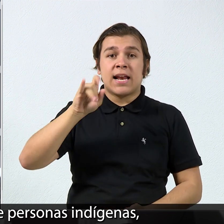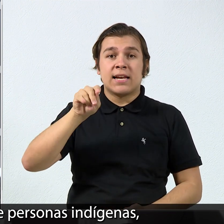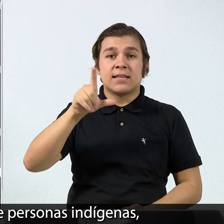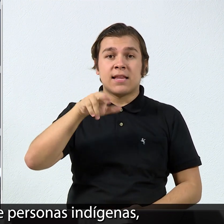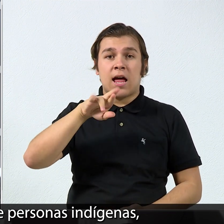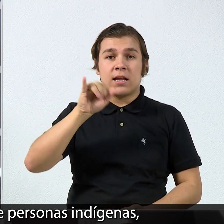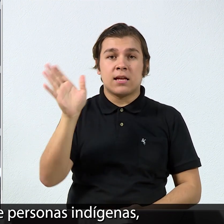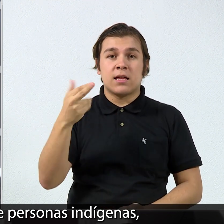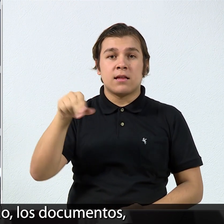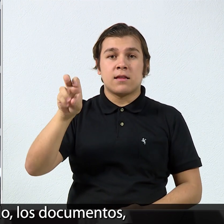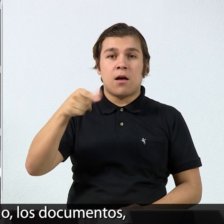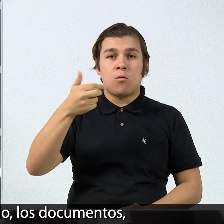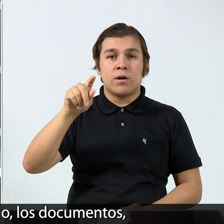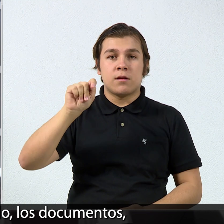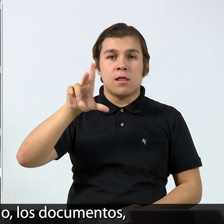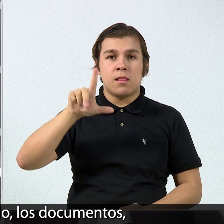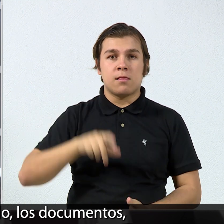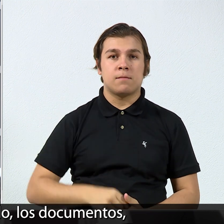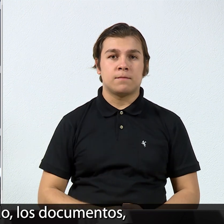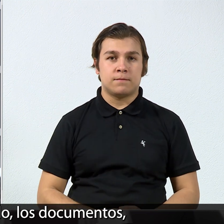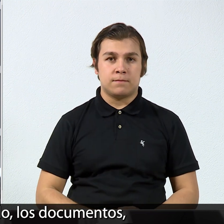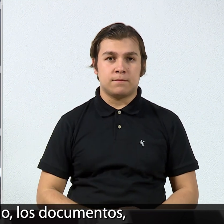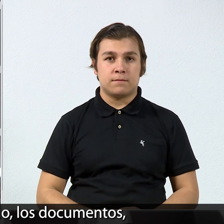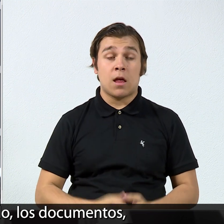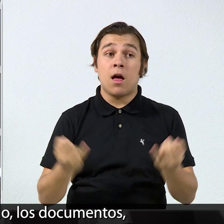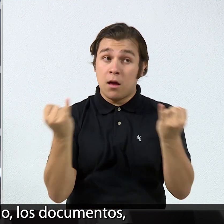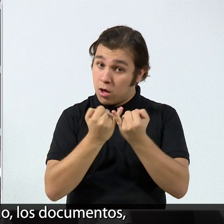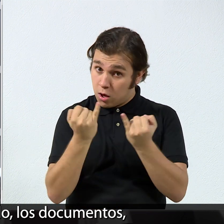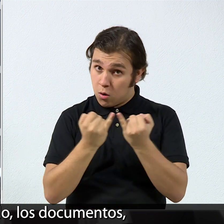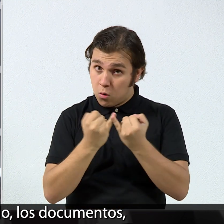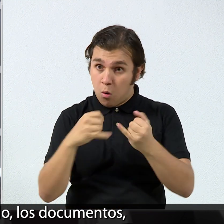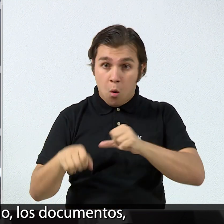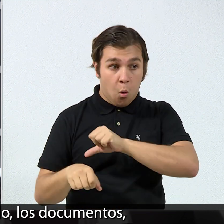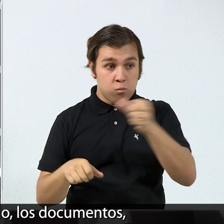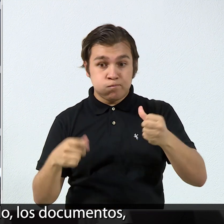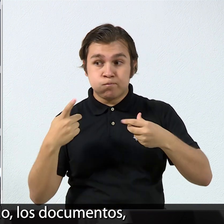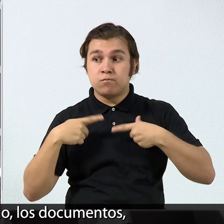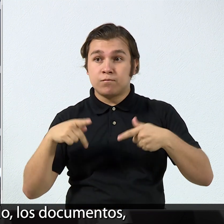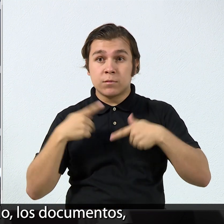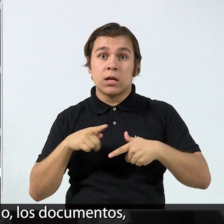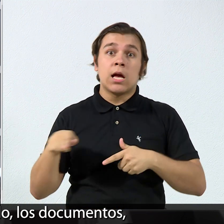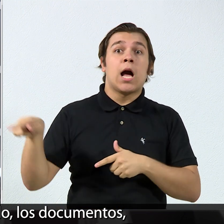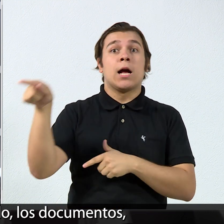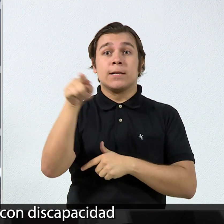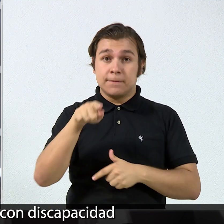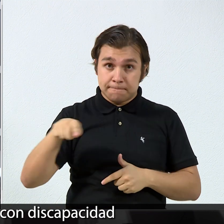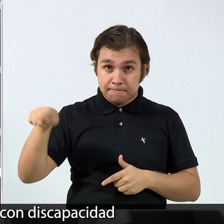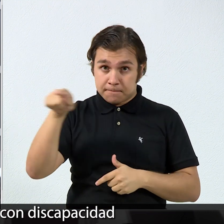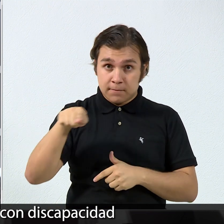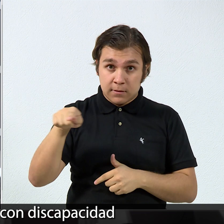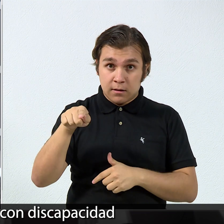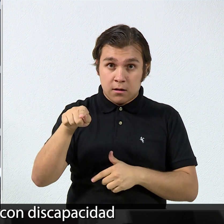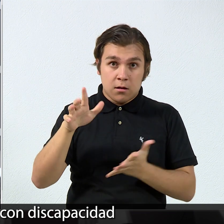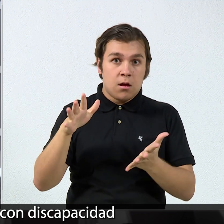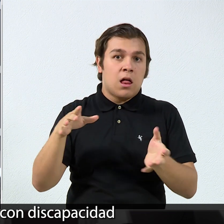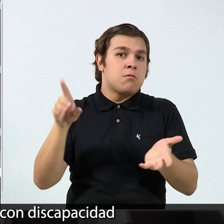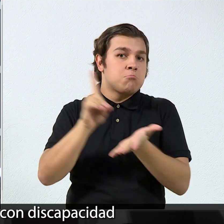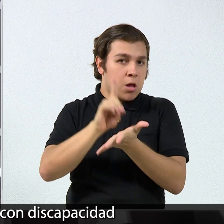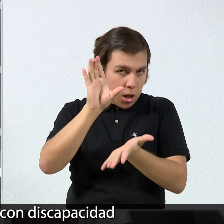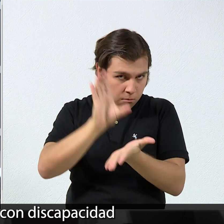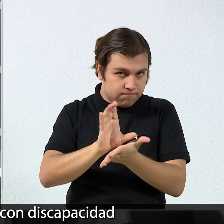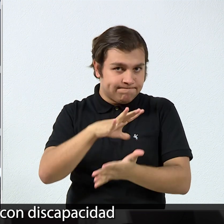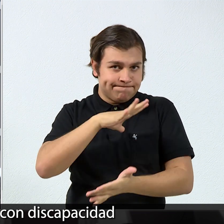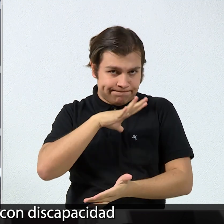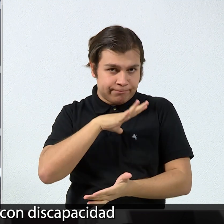Náhuatl. En el mismo sentido, los documentos, lineamientos o preceptos relacionados con las personas con